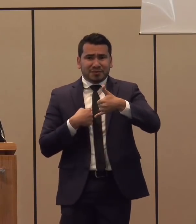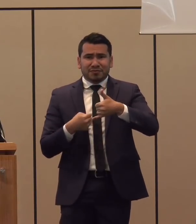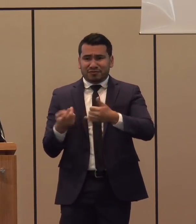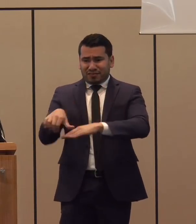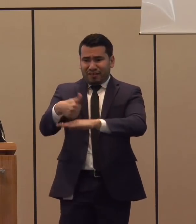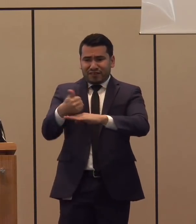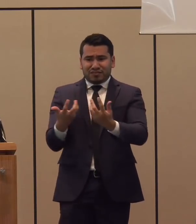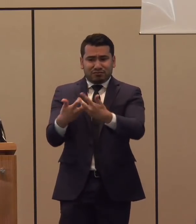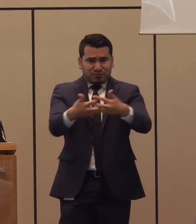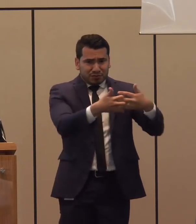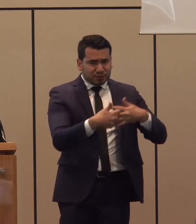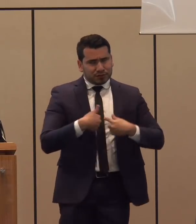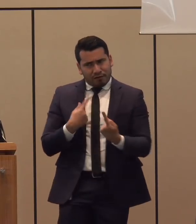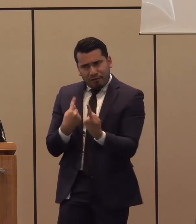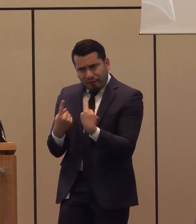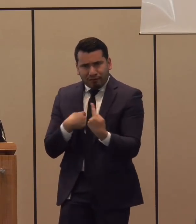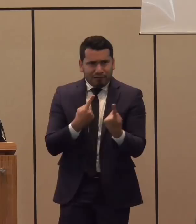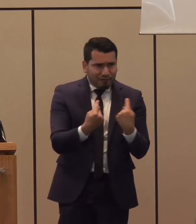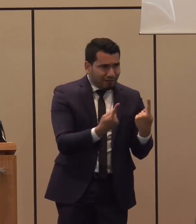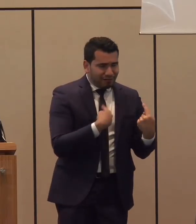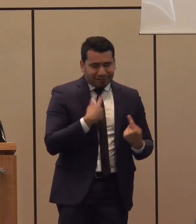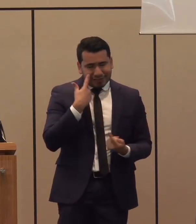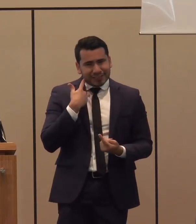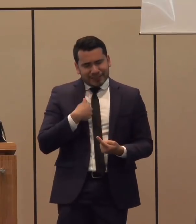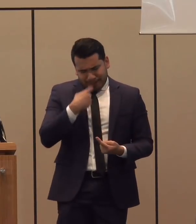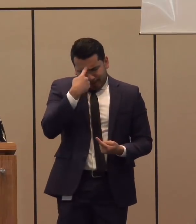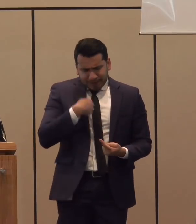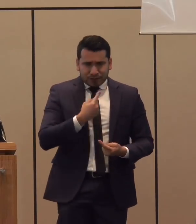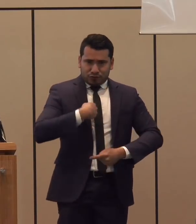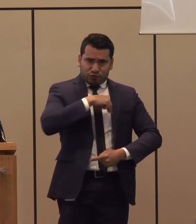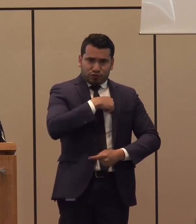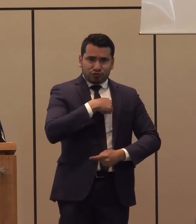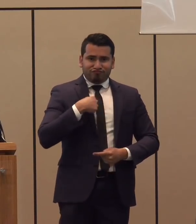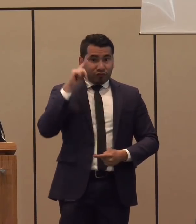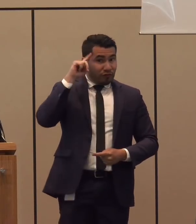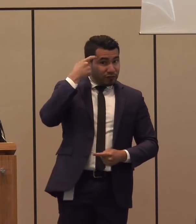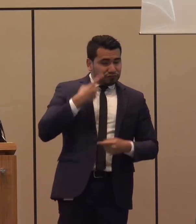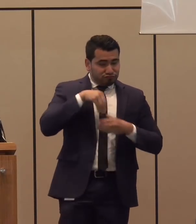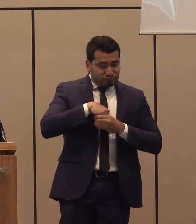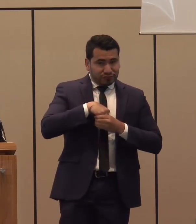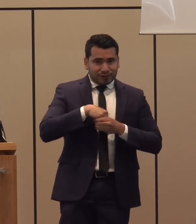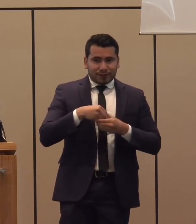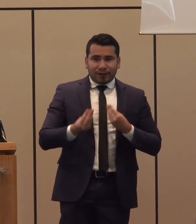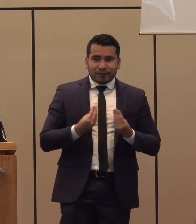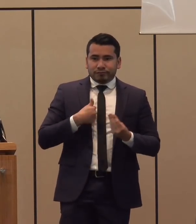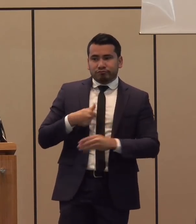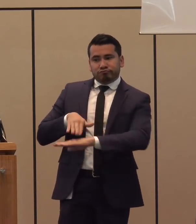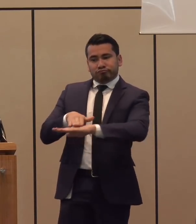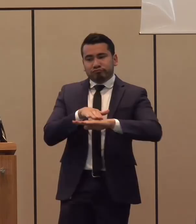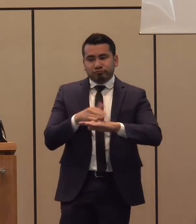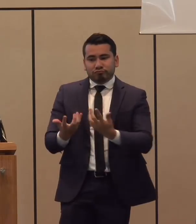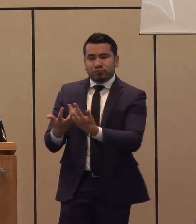creo en que nuestra labor desde el sector público es facilitarle la vida a los empresarios lanzamos una campaña